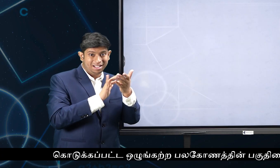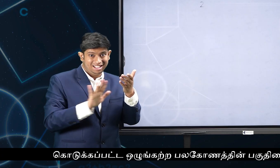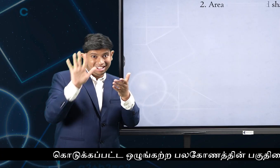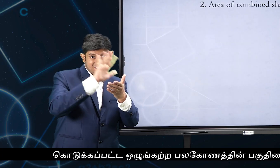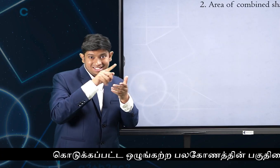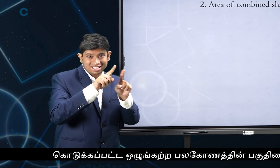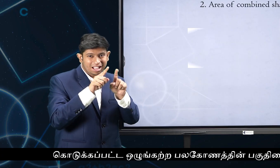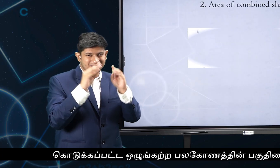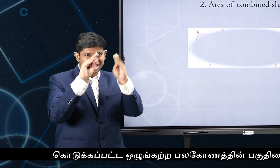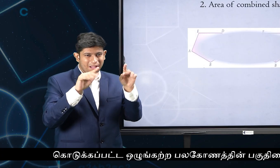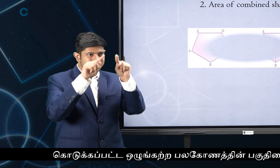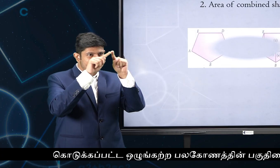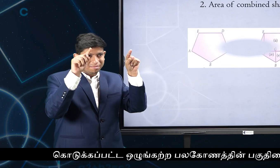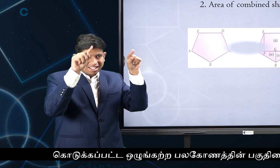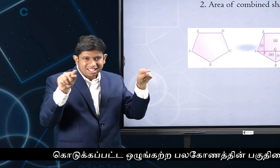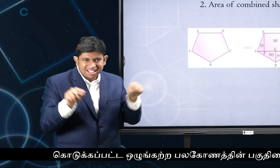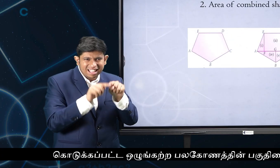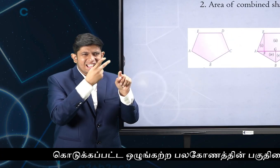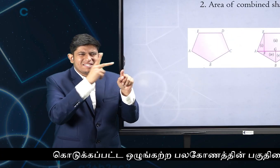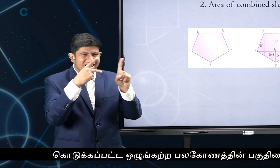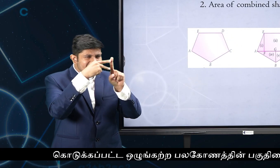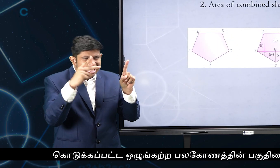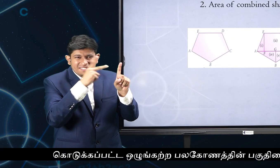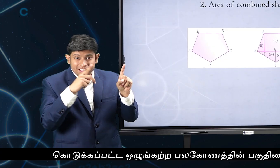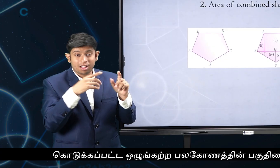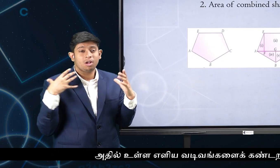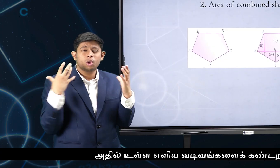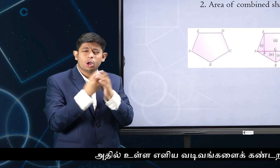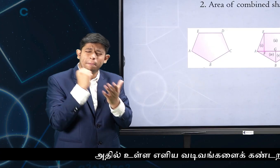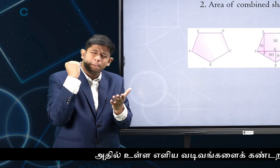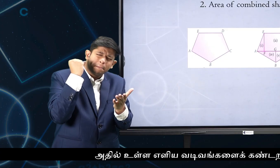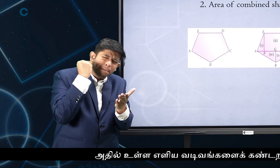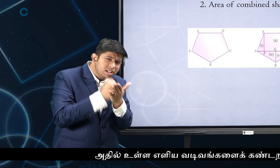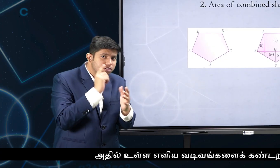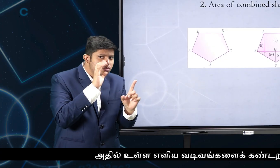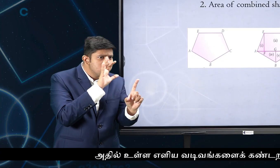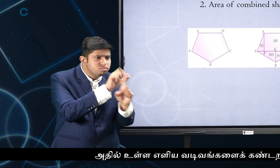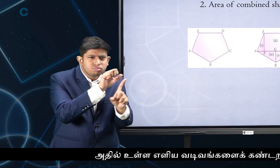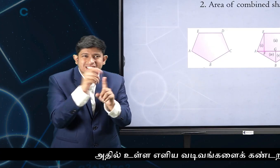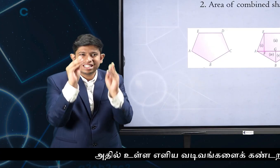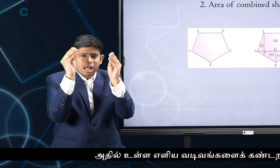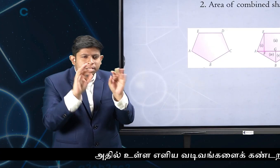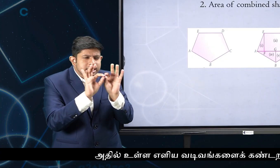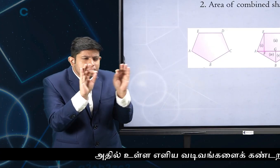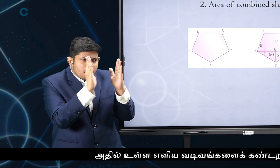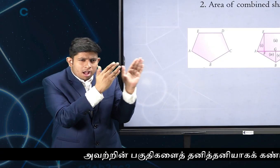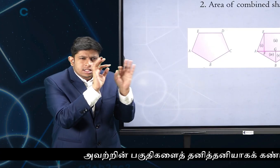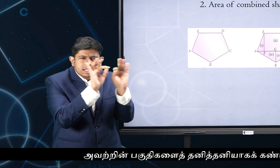கொடுக்கப்பட்ட ஒழுங்கற்ற பலகோணத்தின் பகுதியை கண்டறிய அதில் உள்ள எளிய வடிவங்களை கண்டறிந்து